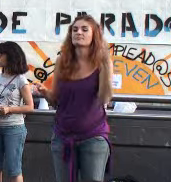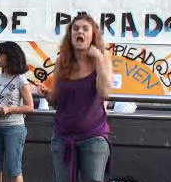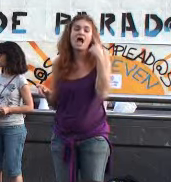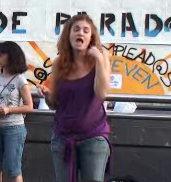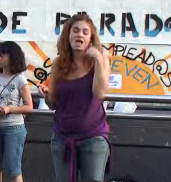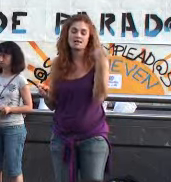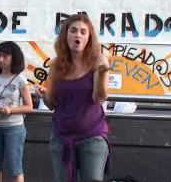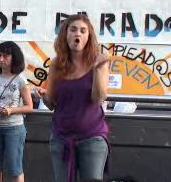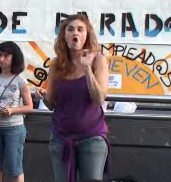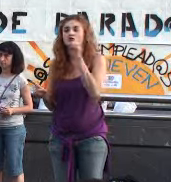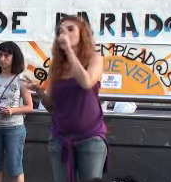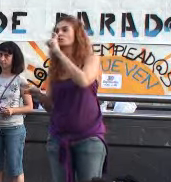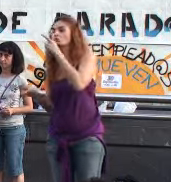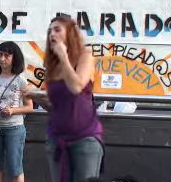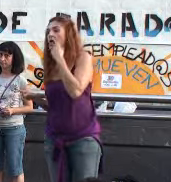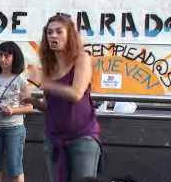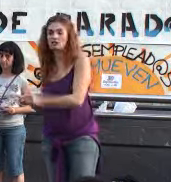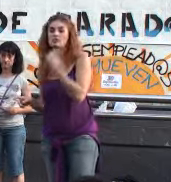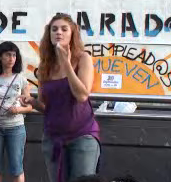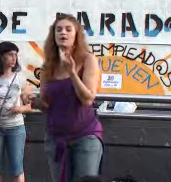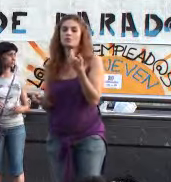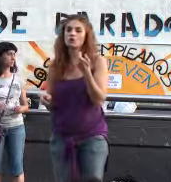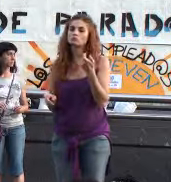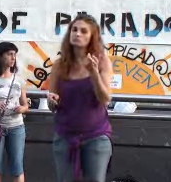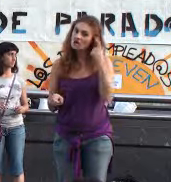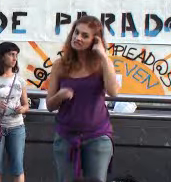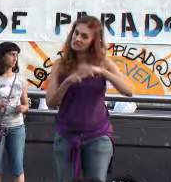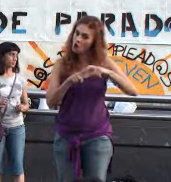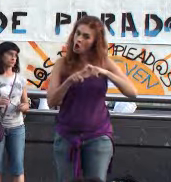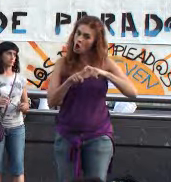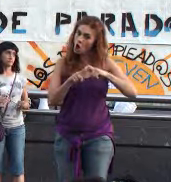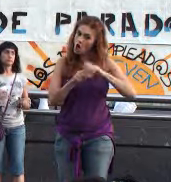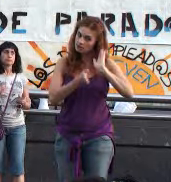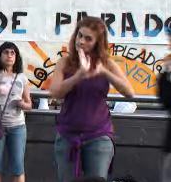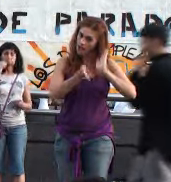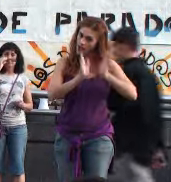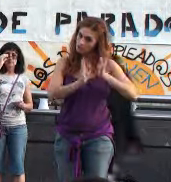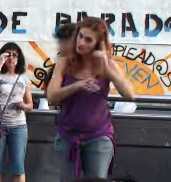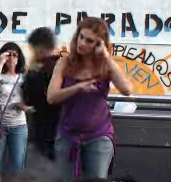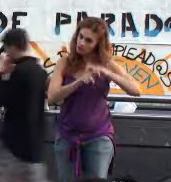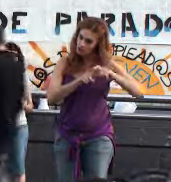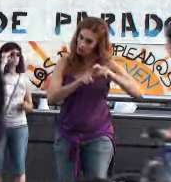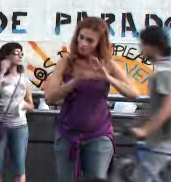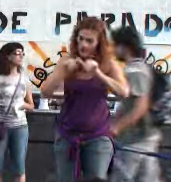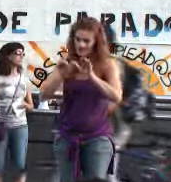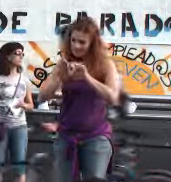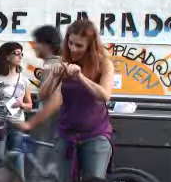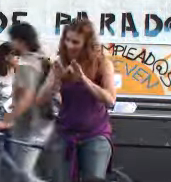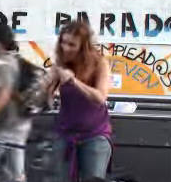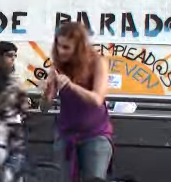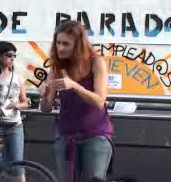habituales, menos habituales, como gabinetes psicológicos, terapia de todo tipo, masaje,